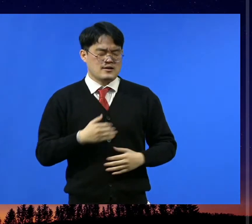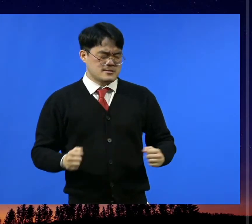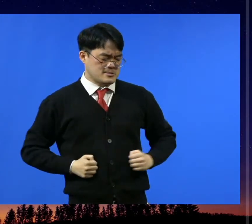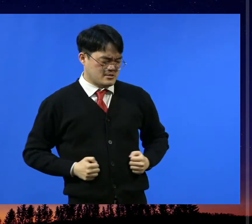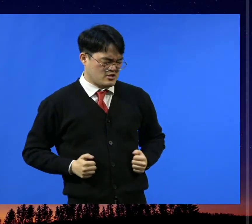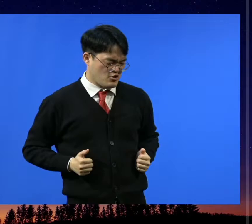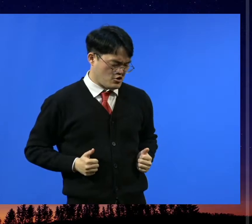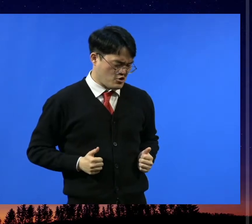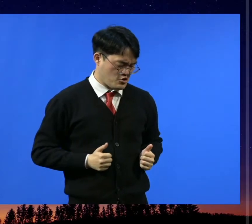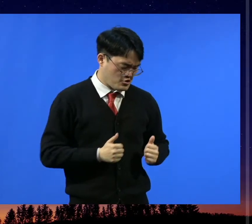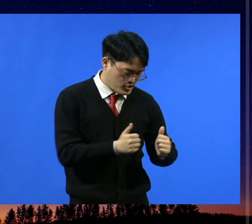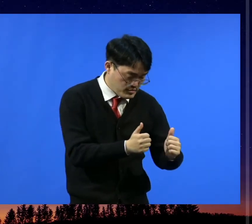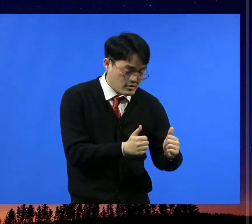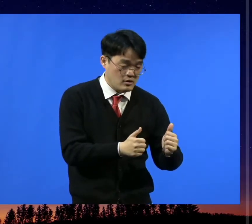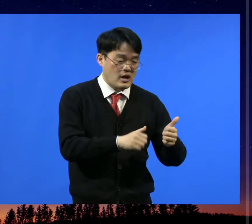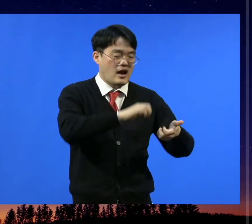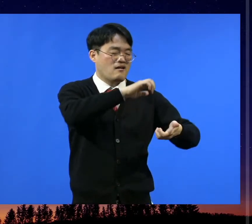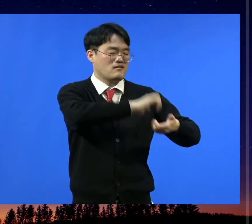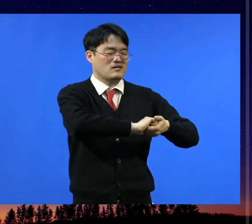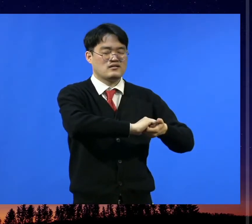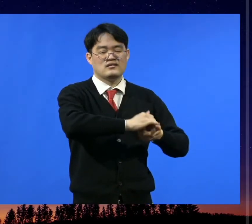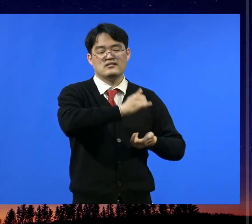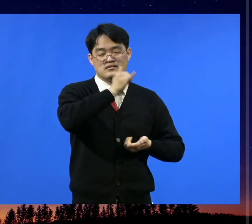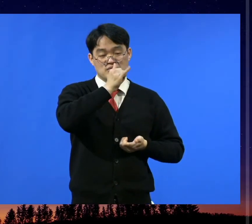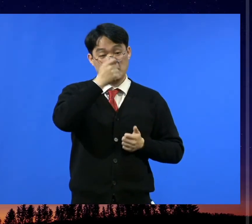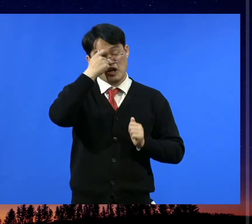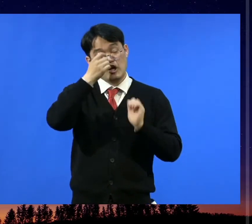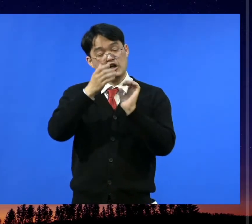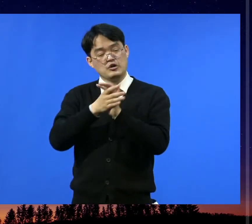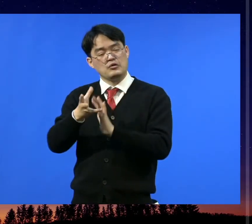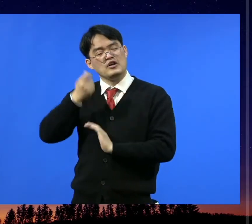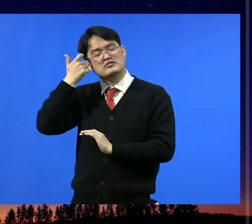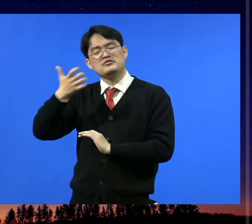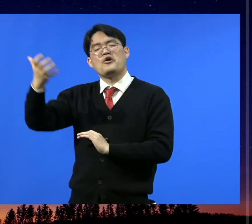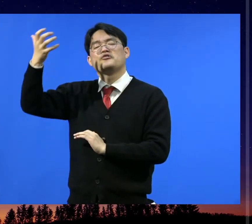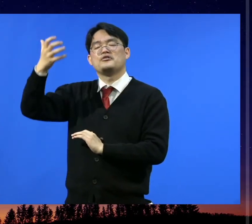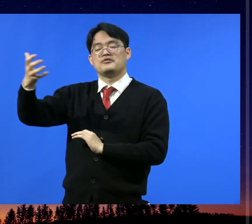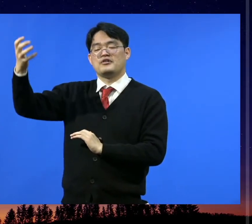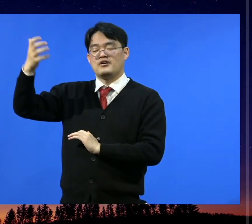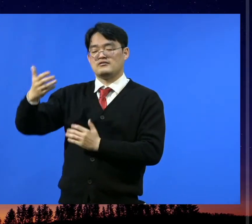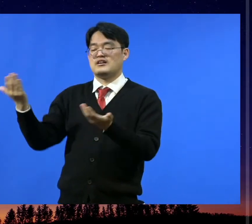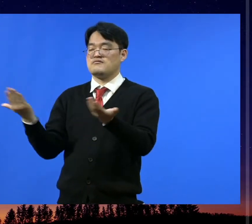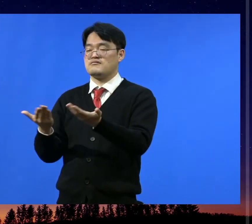기도는 성령의 사역이에요. 그 성령은 기도의 영이십니다.